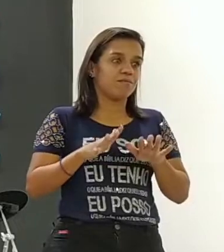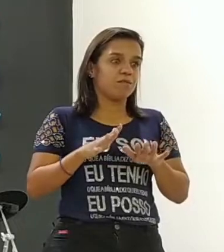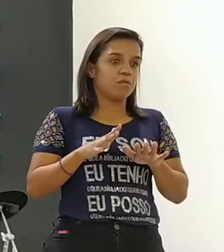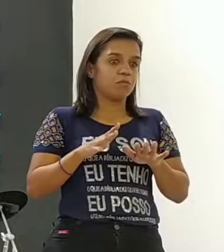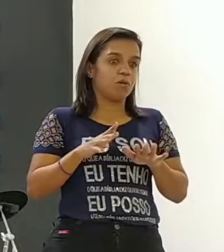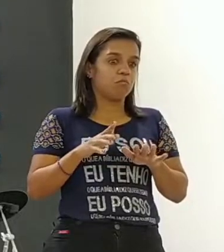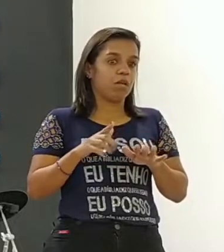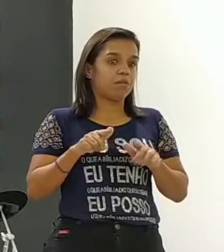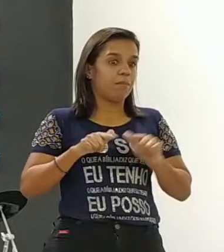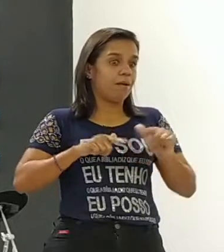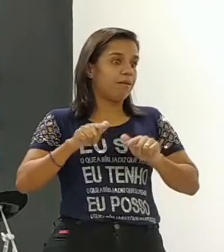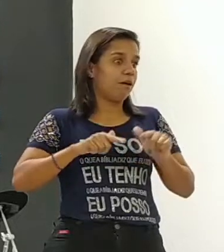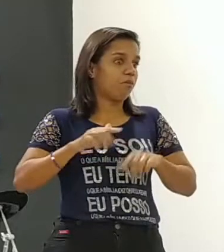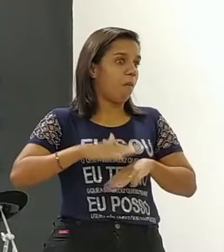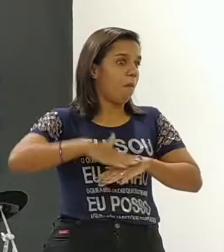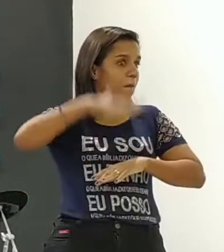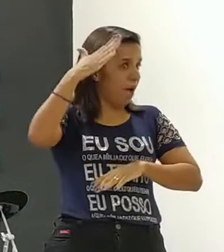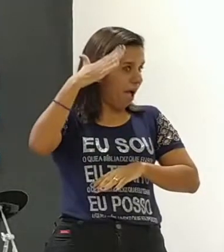estar fazendo